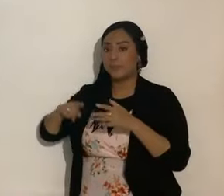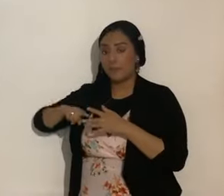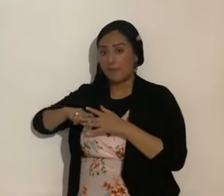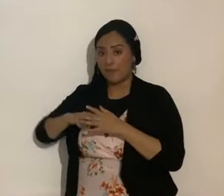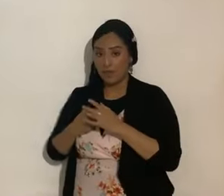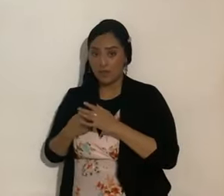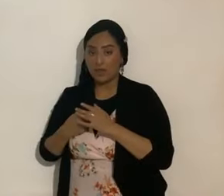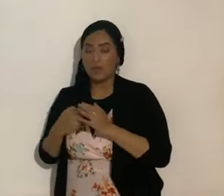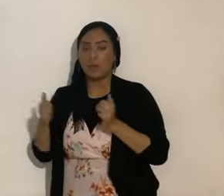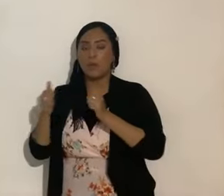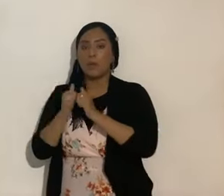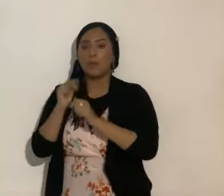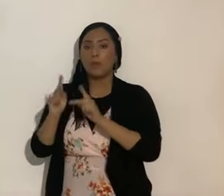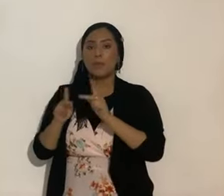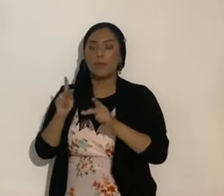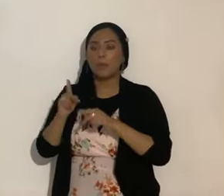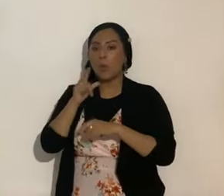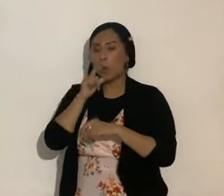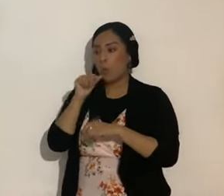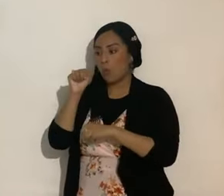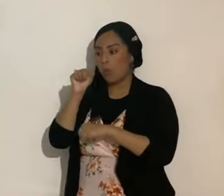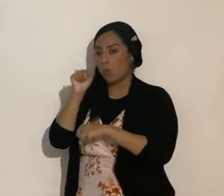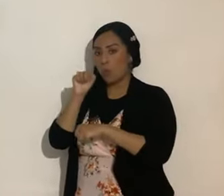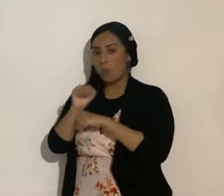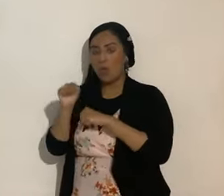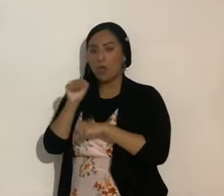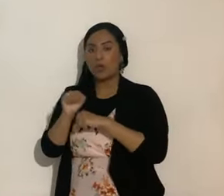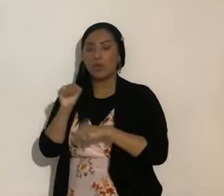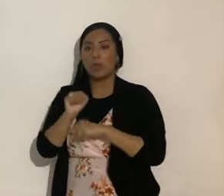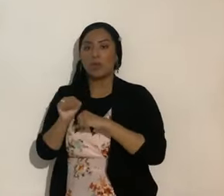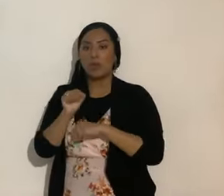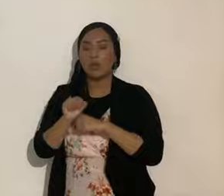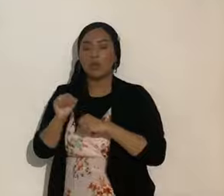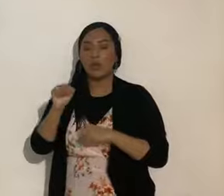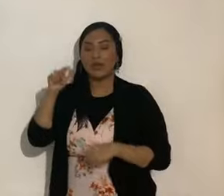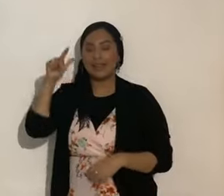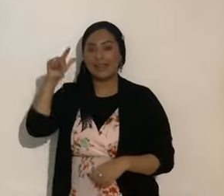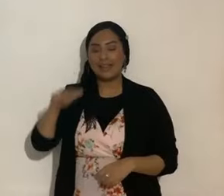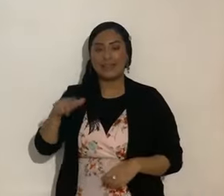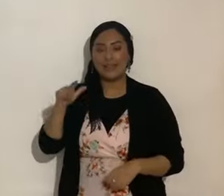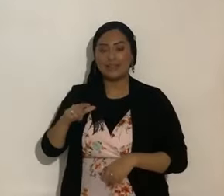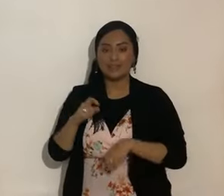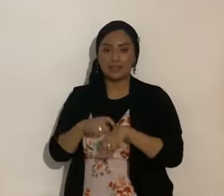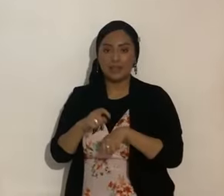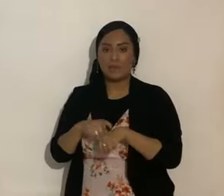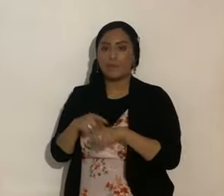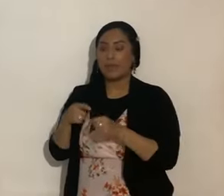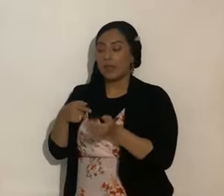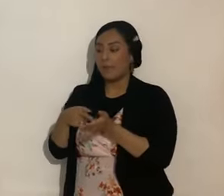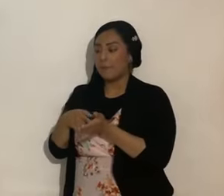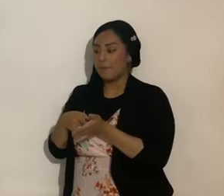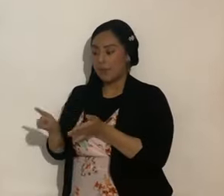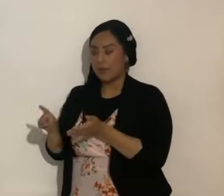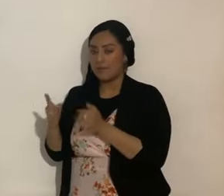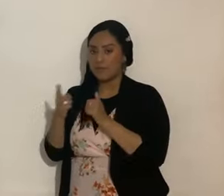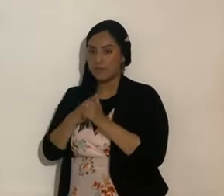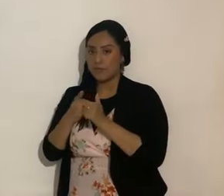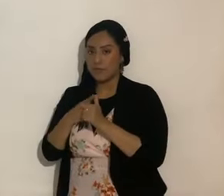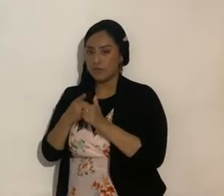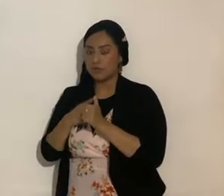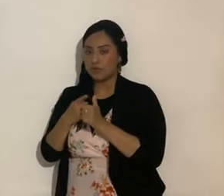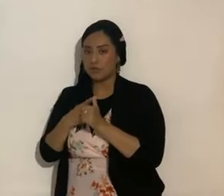haciéndolo, a aquellos que habían trabajado la menor cantidad de tiempo. Entonces, él les pagó a los que habían